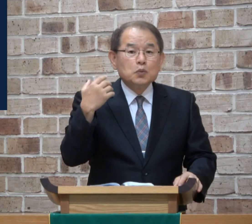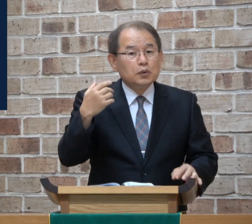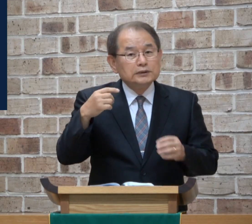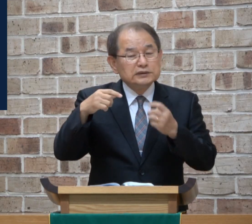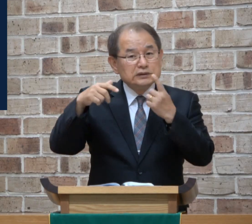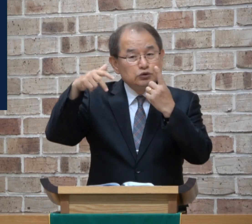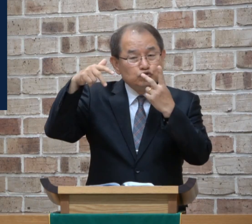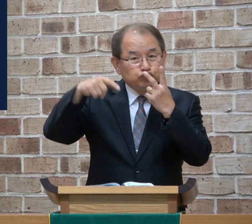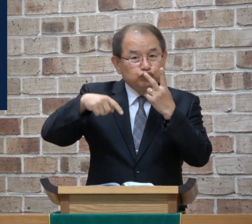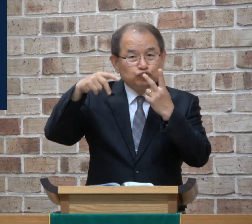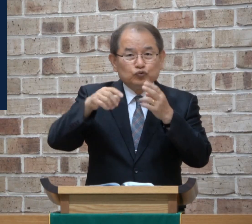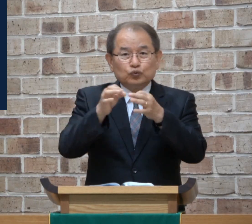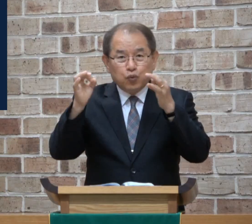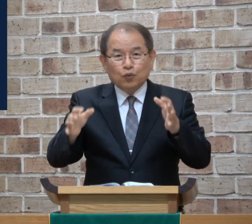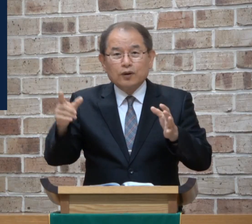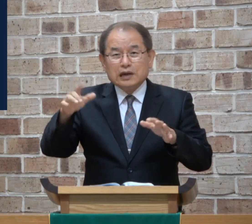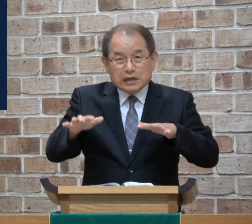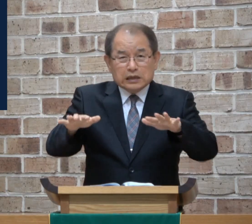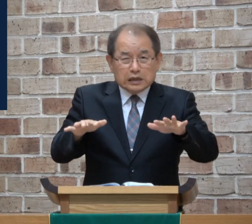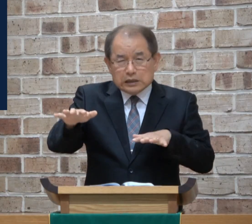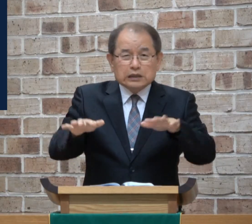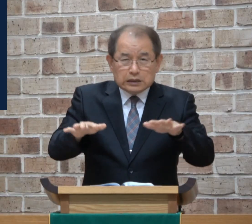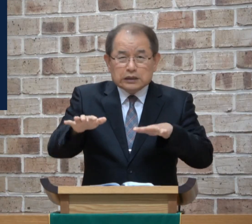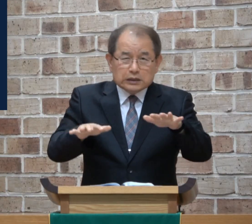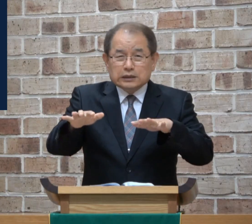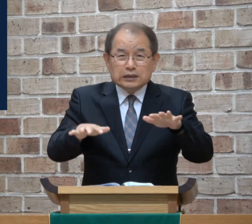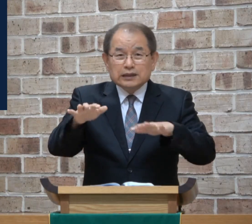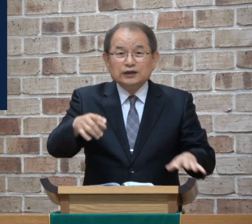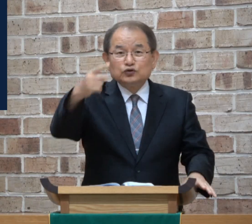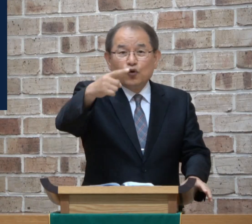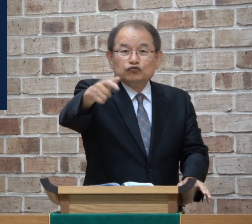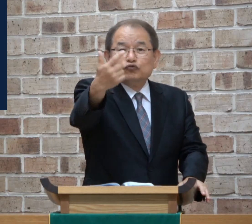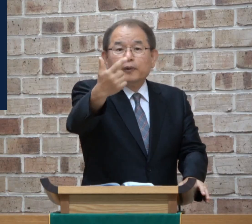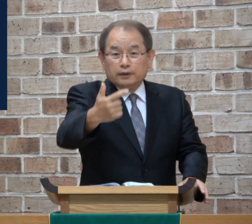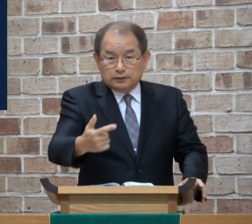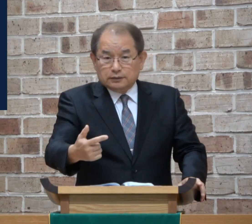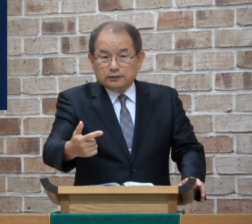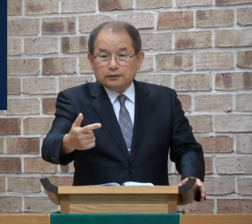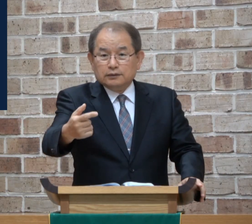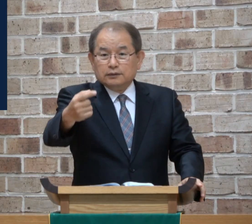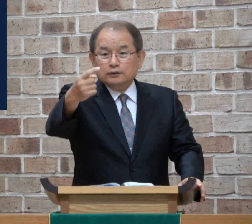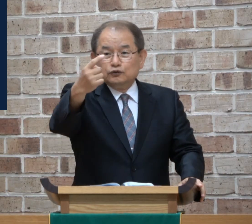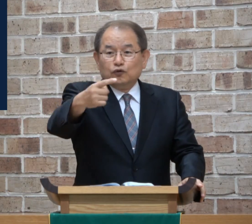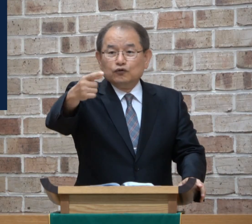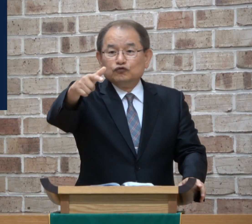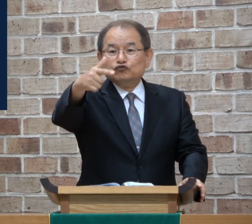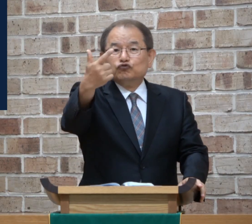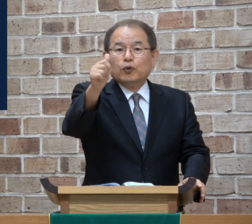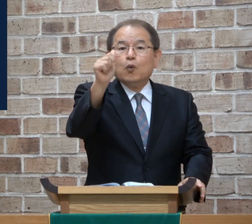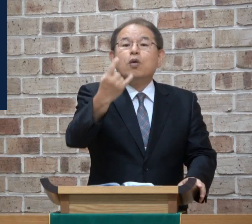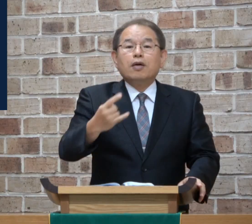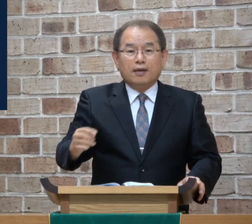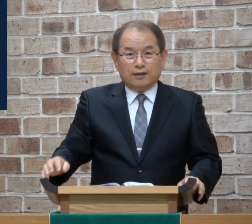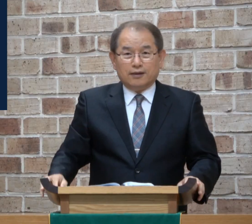오래전이 아니라 얼마 전에 한 2주 정도 되었습니다. 그래서 1600개 정도의 지진이 일어났다고